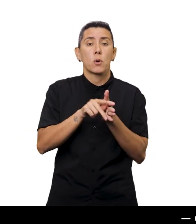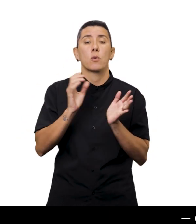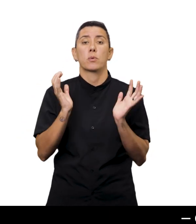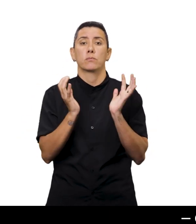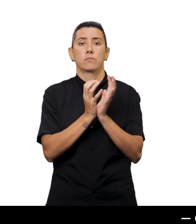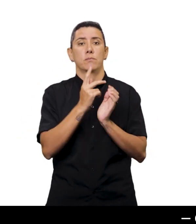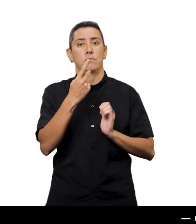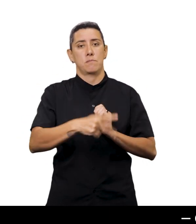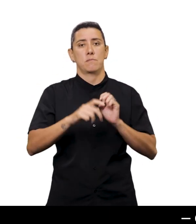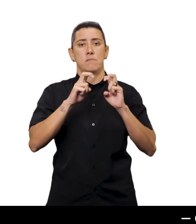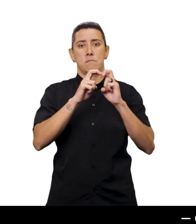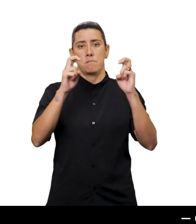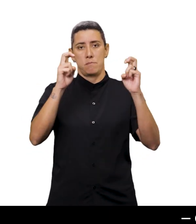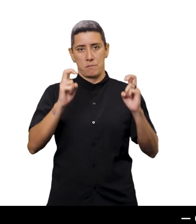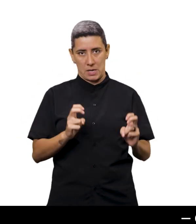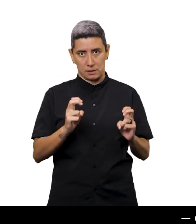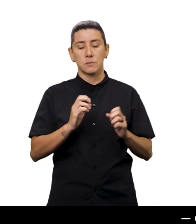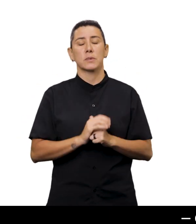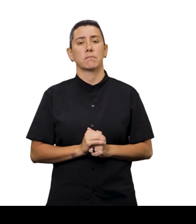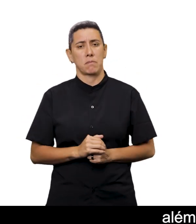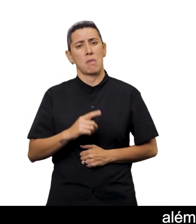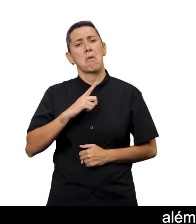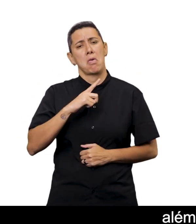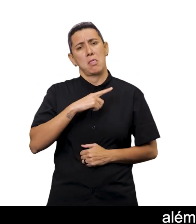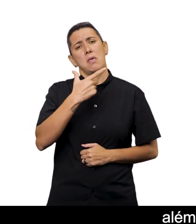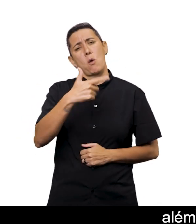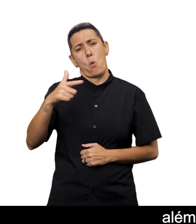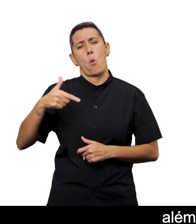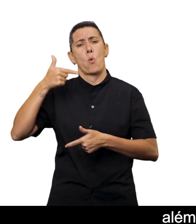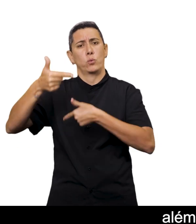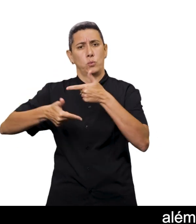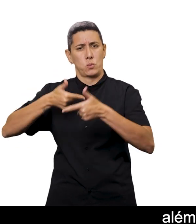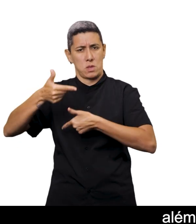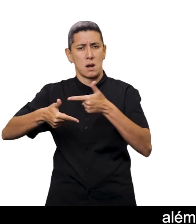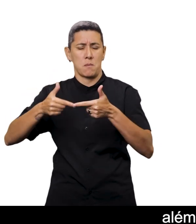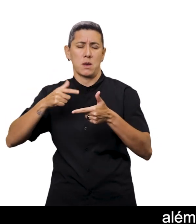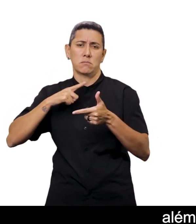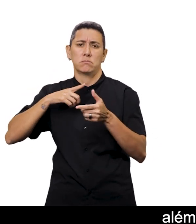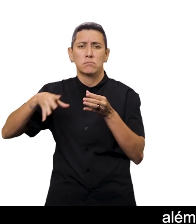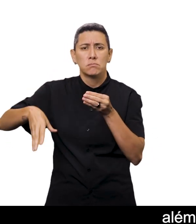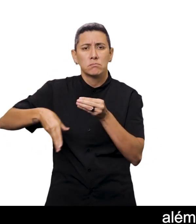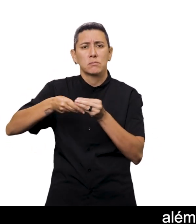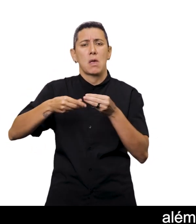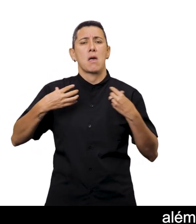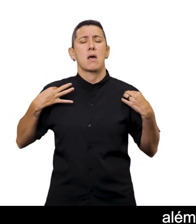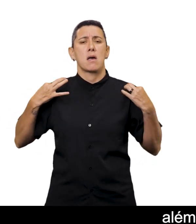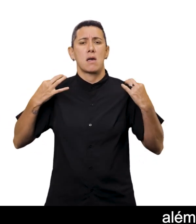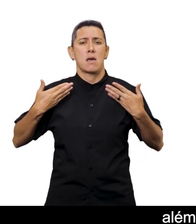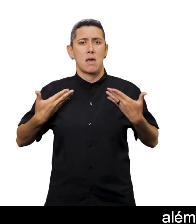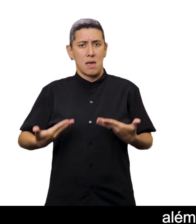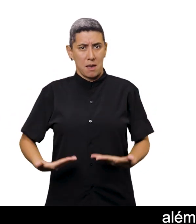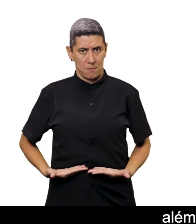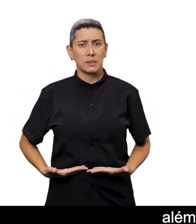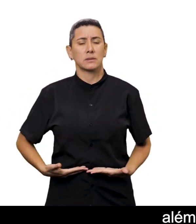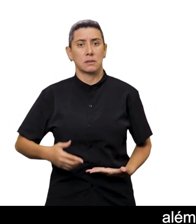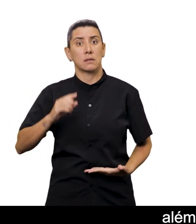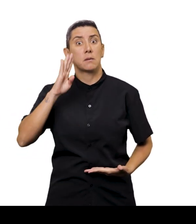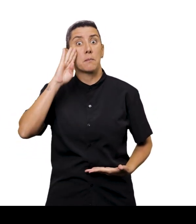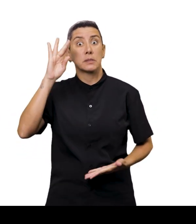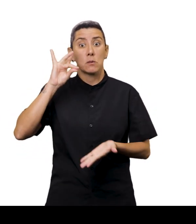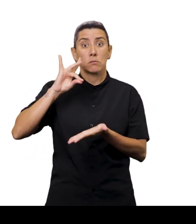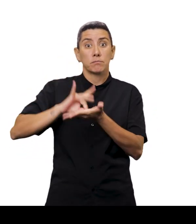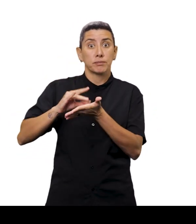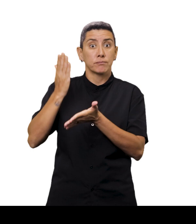58 pertencem ao acervo do MASP, além de outros trabalhos, como uma faixa composta por